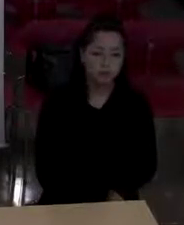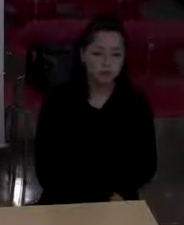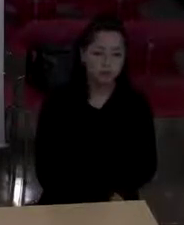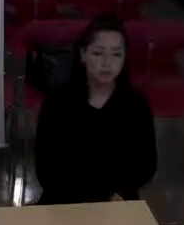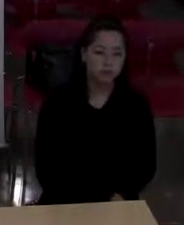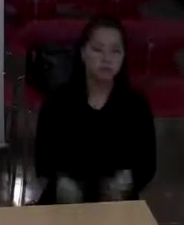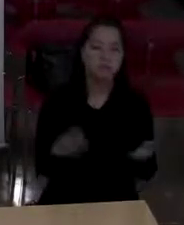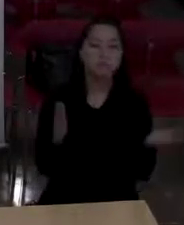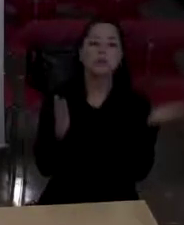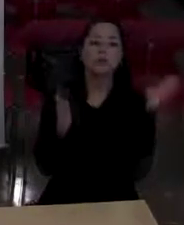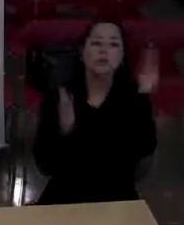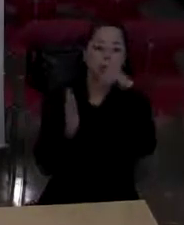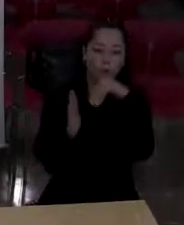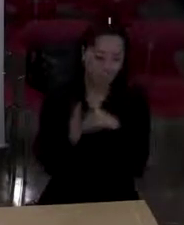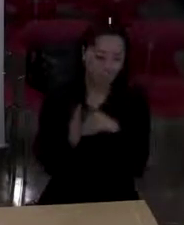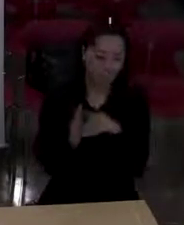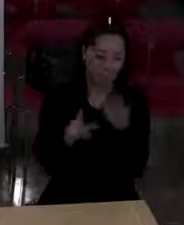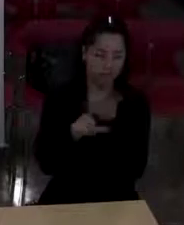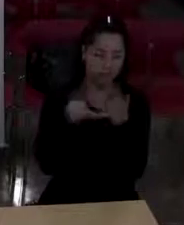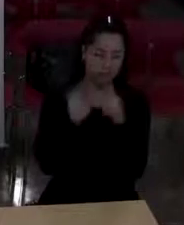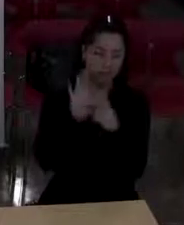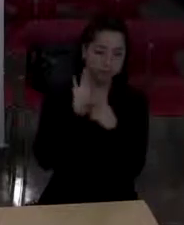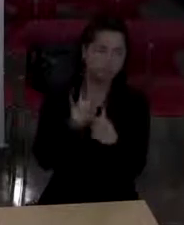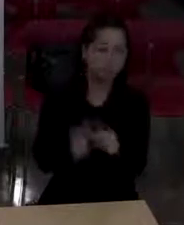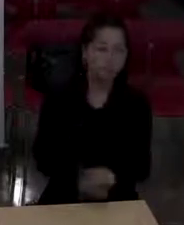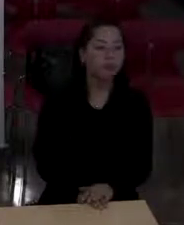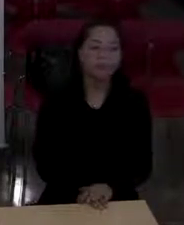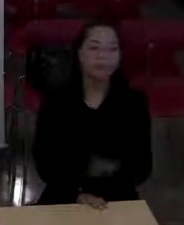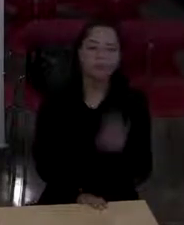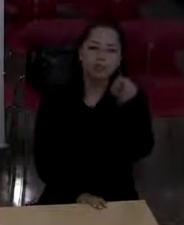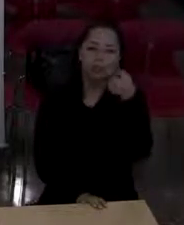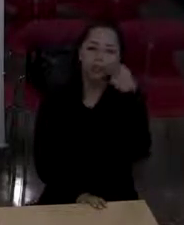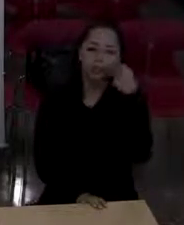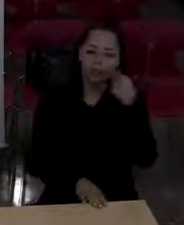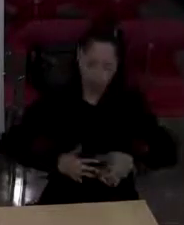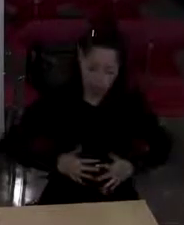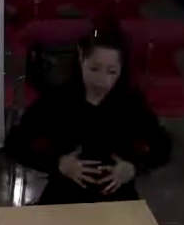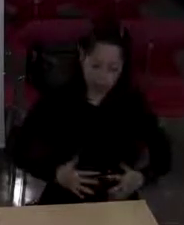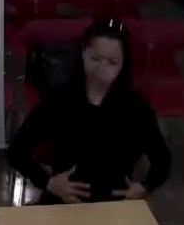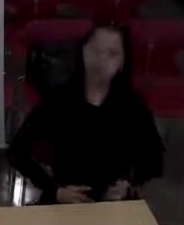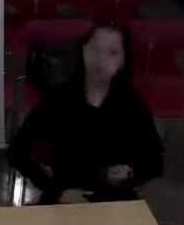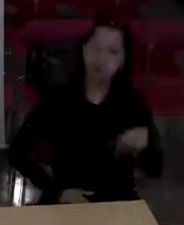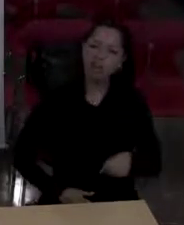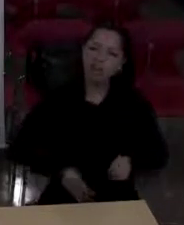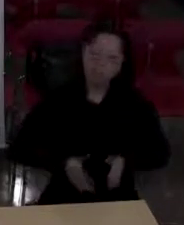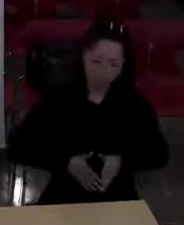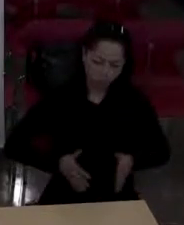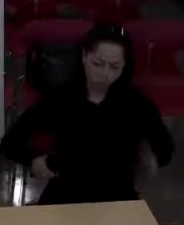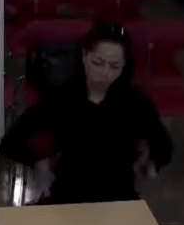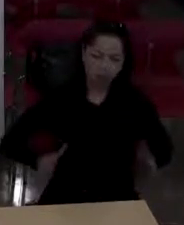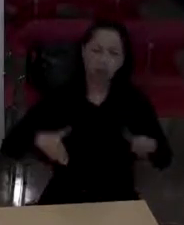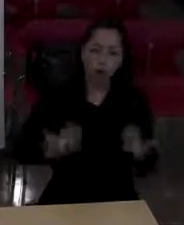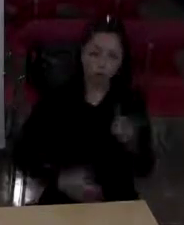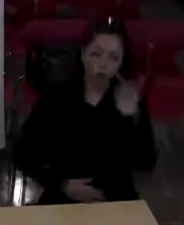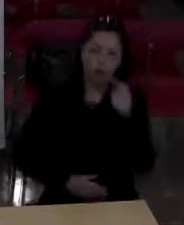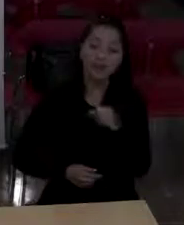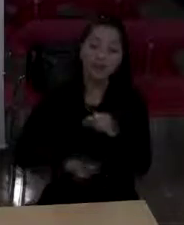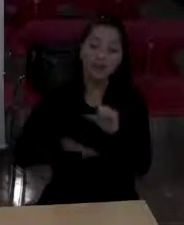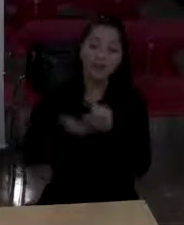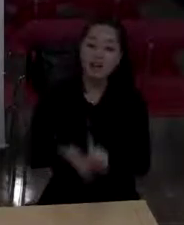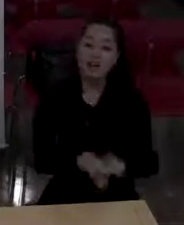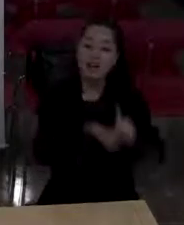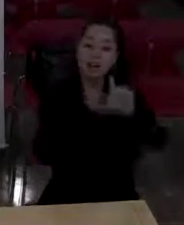Vamos a volverlo a mandar, que parece que ya estamos escuchando. ¿Cuántos hay en el vientre de mamá? Se ha formado aproximadamente 1 litro de líquido amniótico